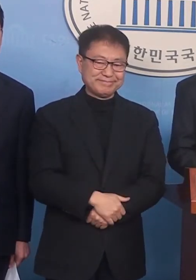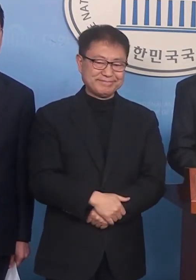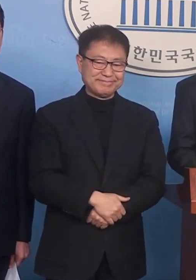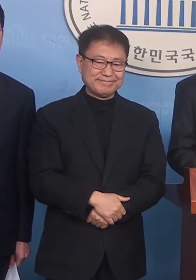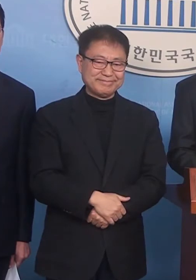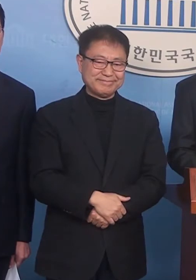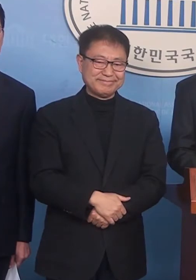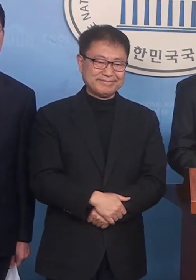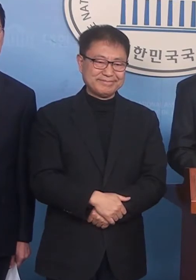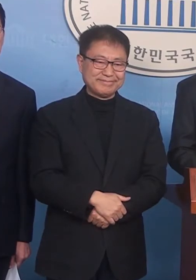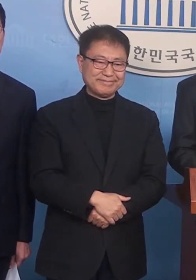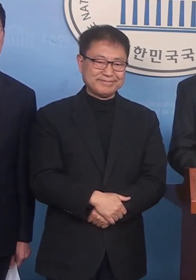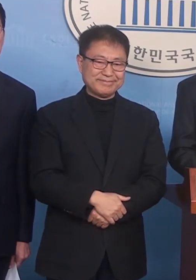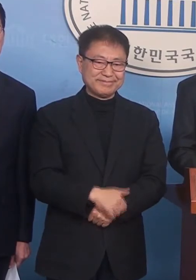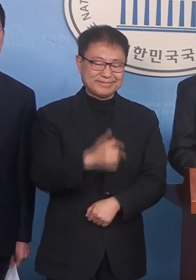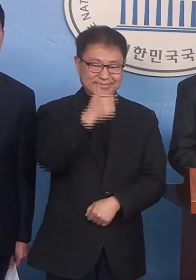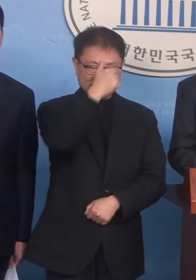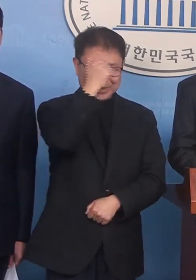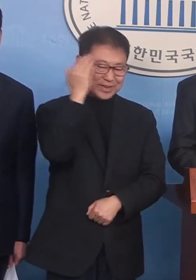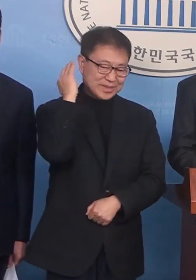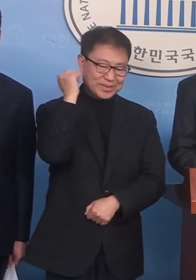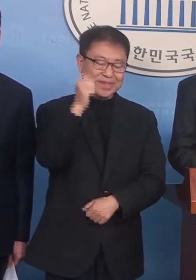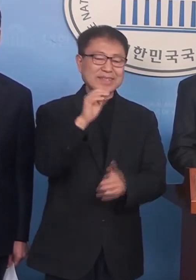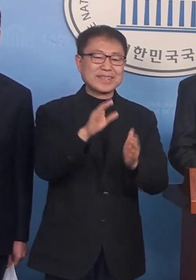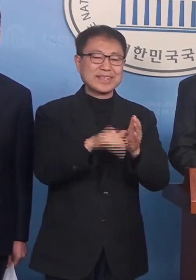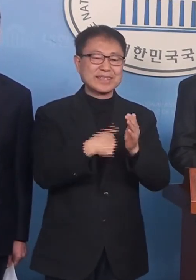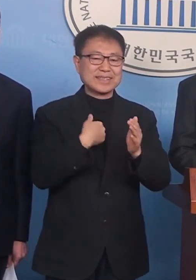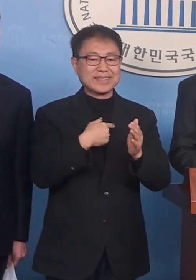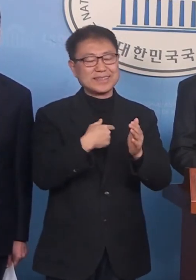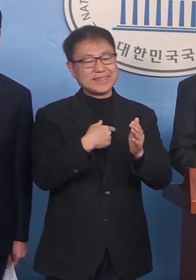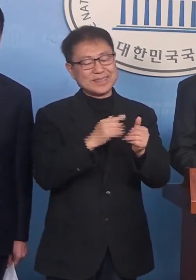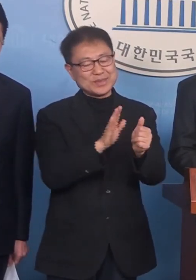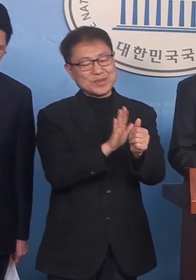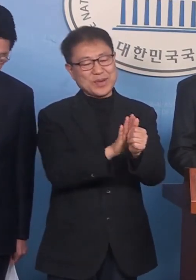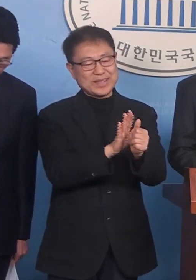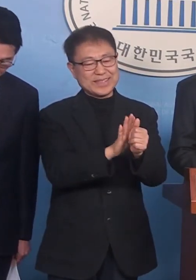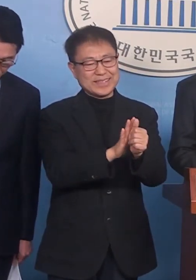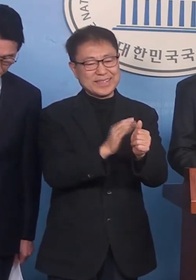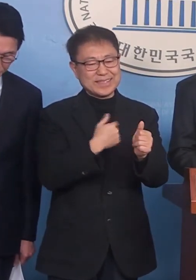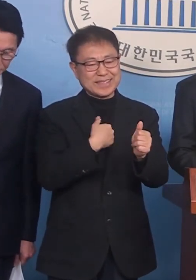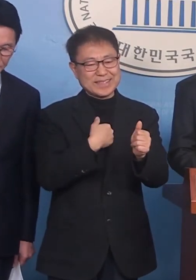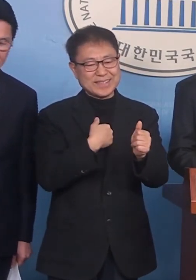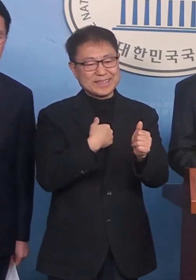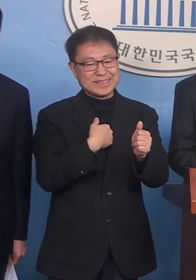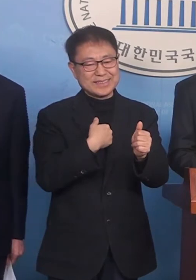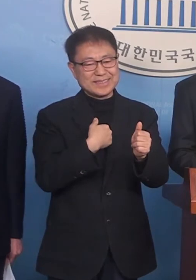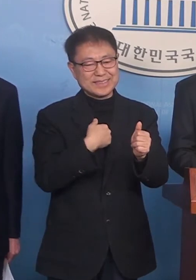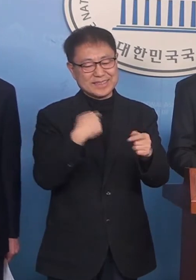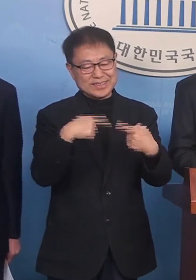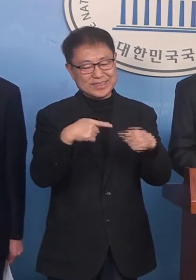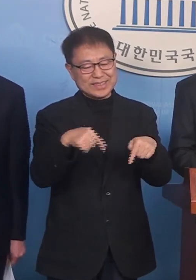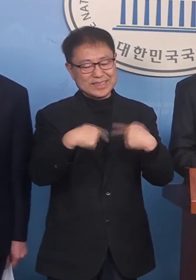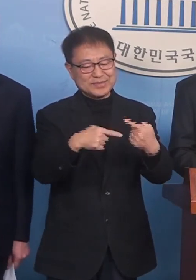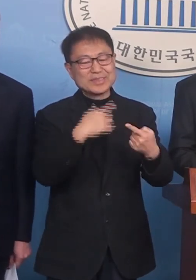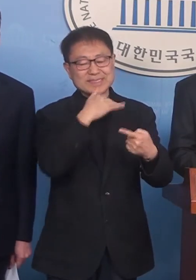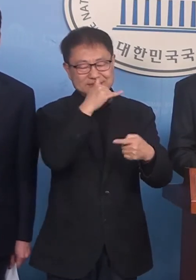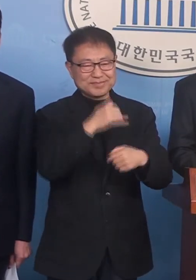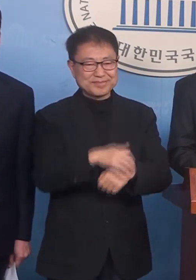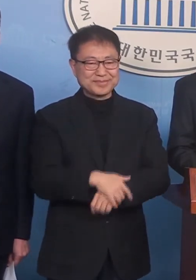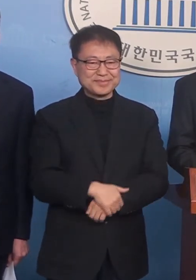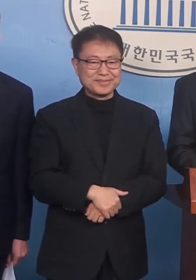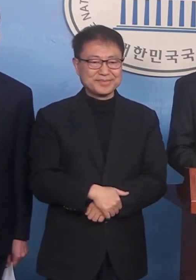노 대통령 시절에 대통령을 도와서 좀 국정일가에 참여한 적이 있습니다.